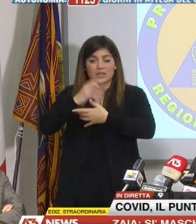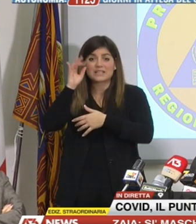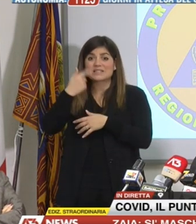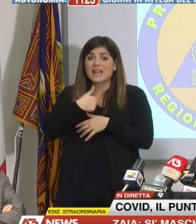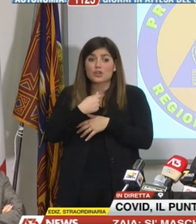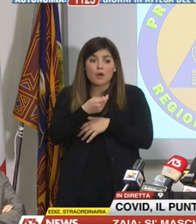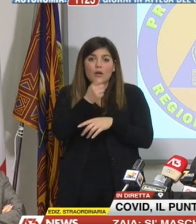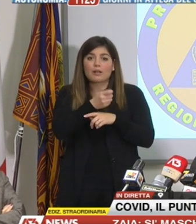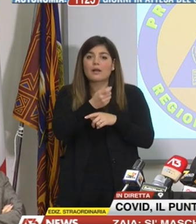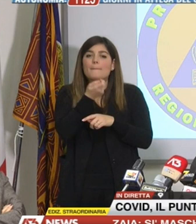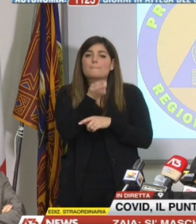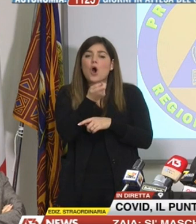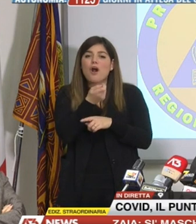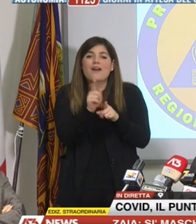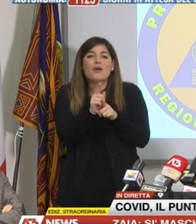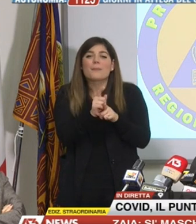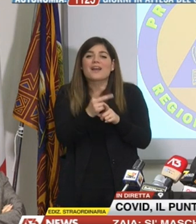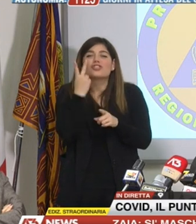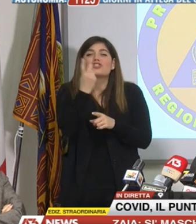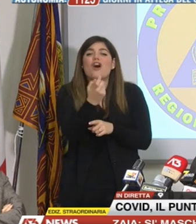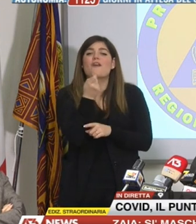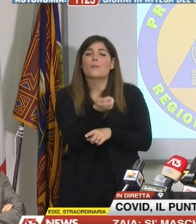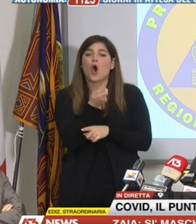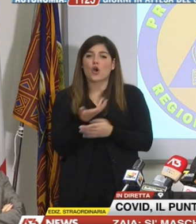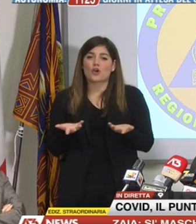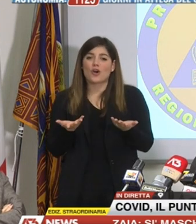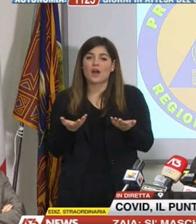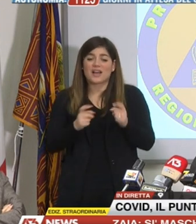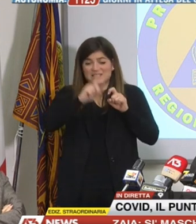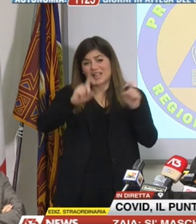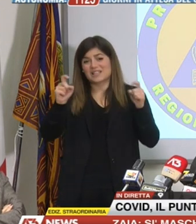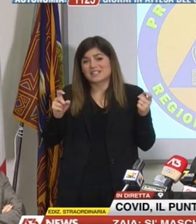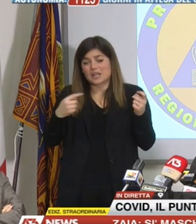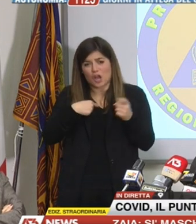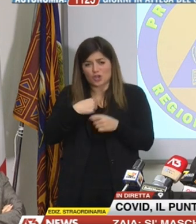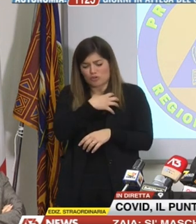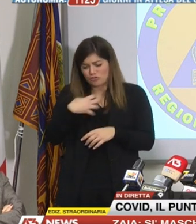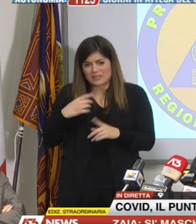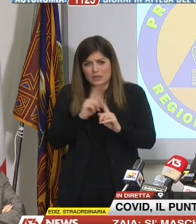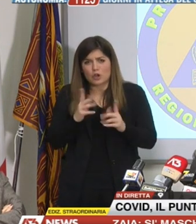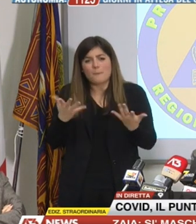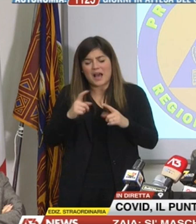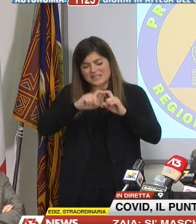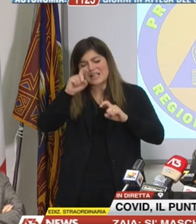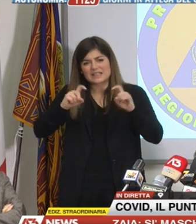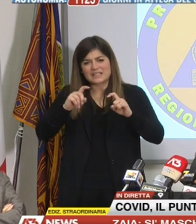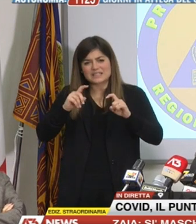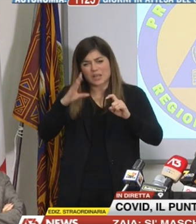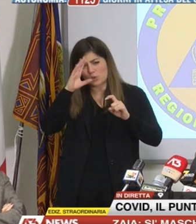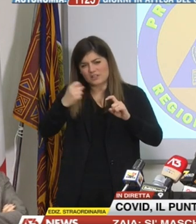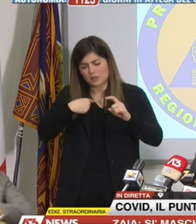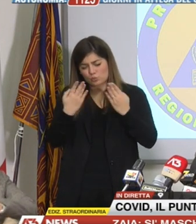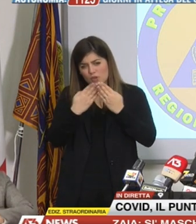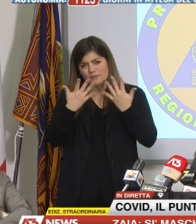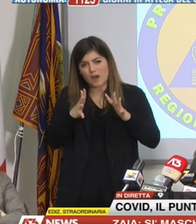Questa è una valutazione proprio statistica. Allora, io non sono scienziato, ma la statistica l'ho fatta all'università e questa è una delle regole